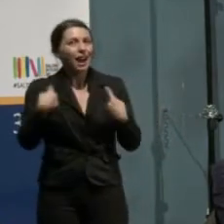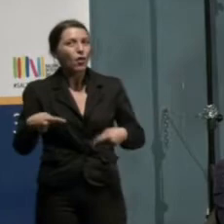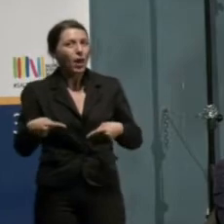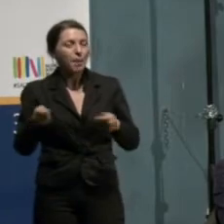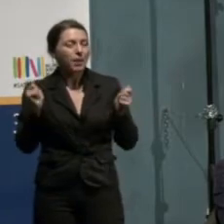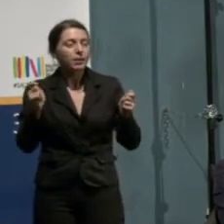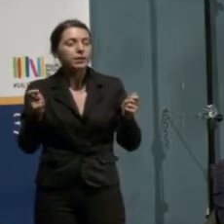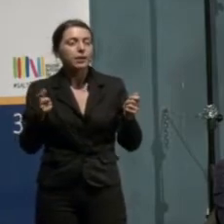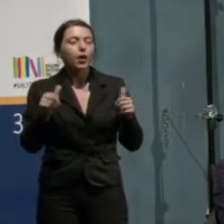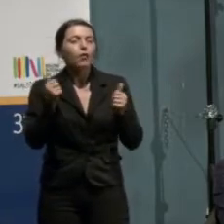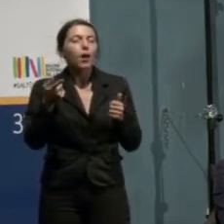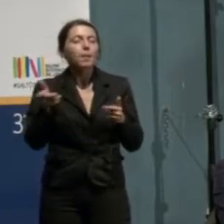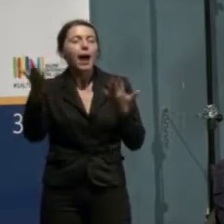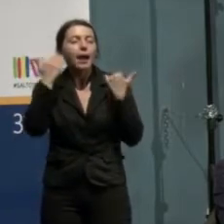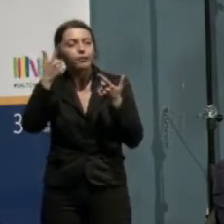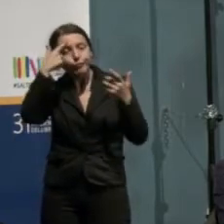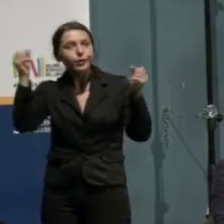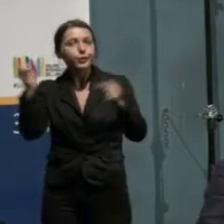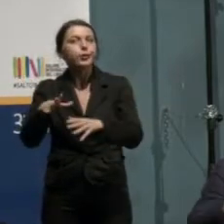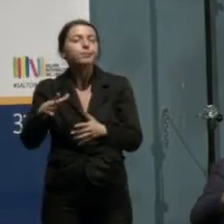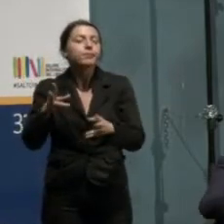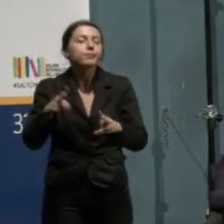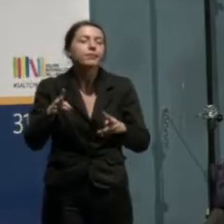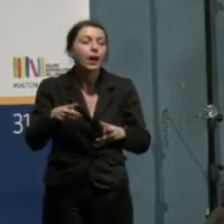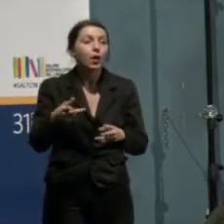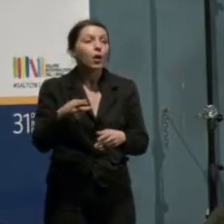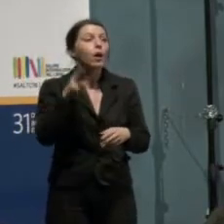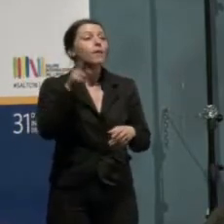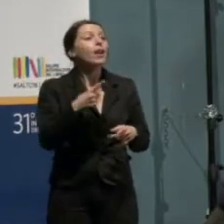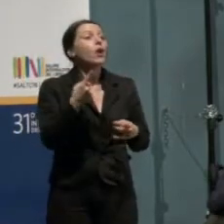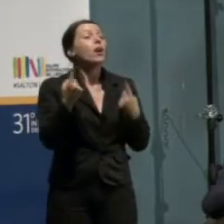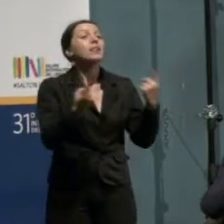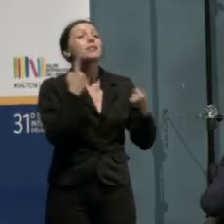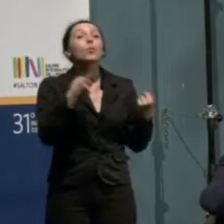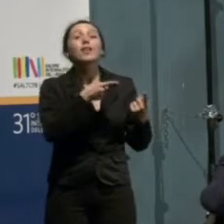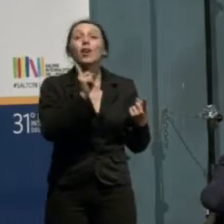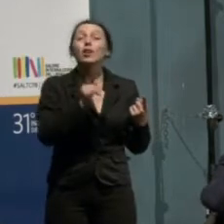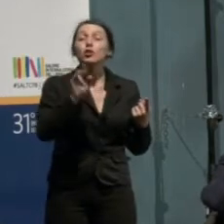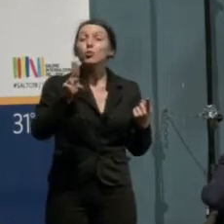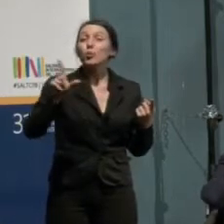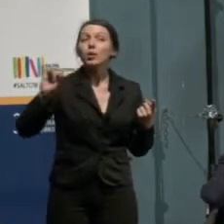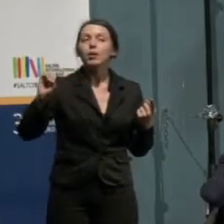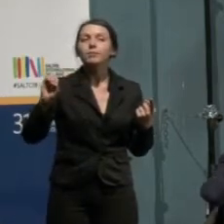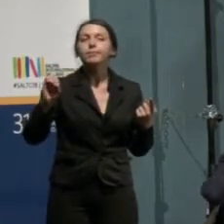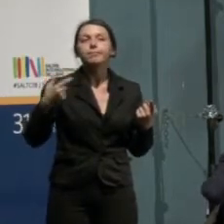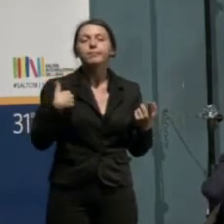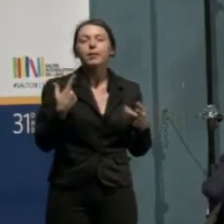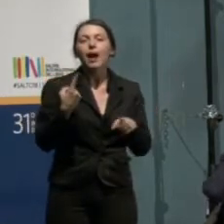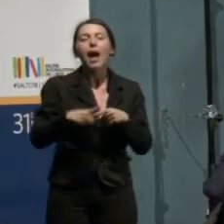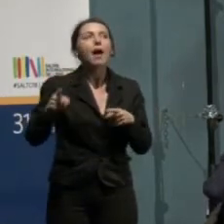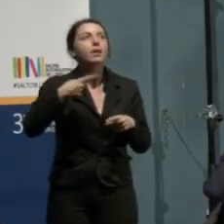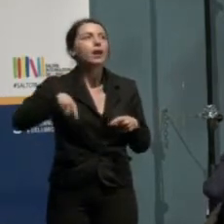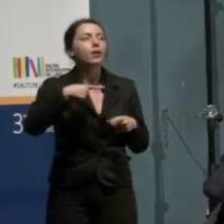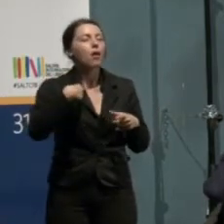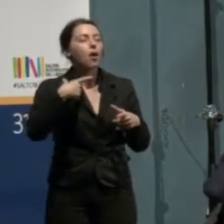come ha dimenticato l'egitto però posso dire che la vicenda di judo ci impedì almeno ci impedisce di chiudere gli occhi su quello che accade in egitto